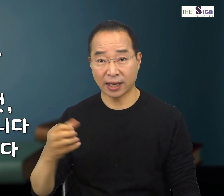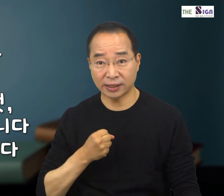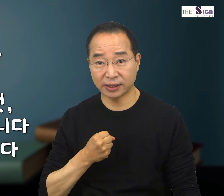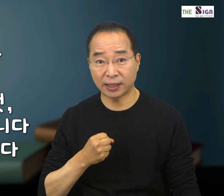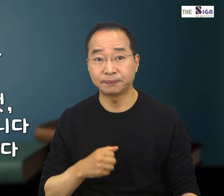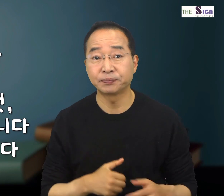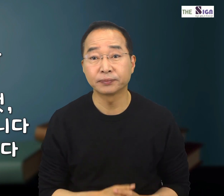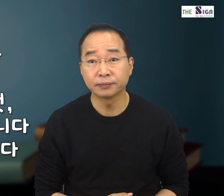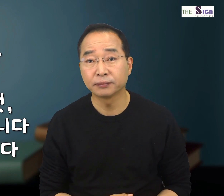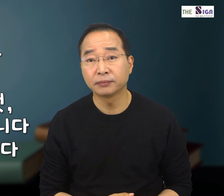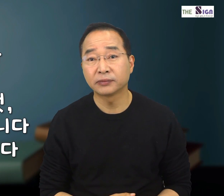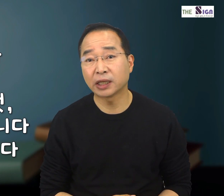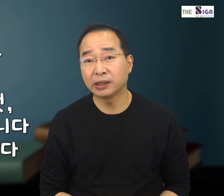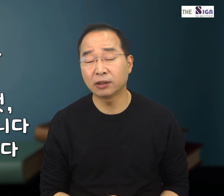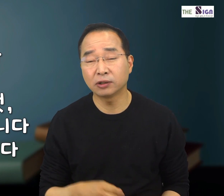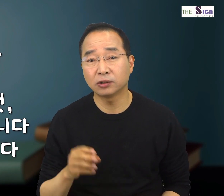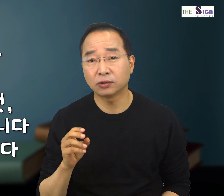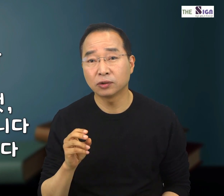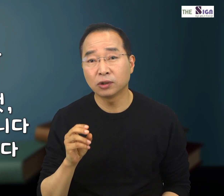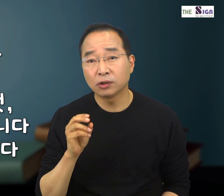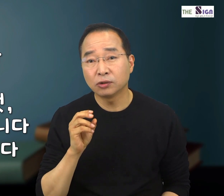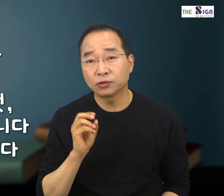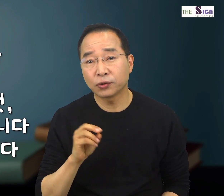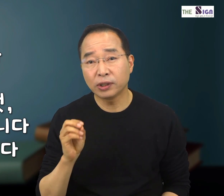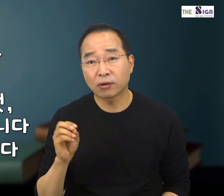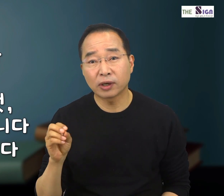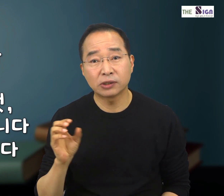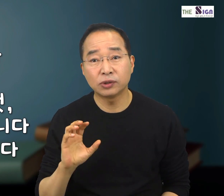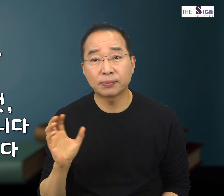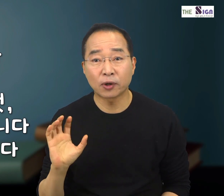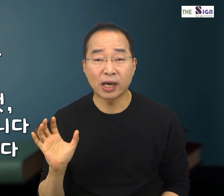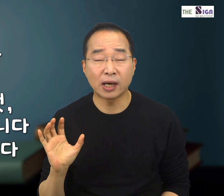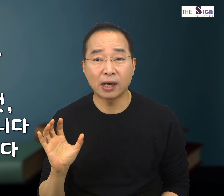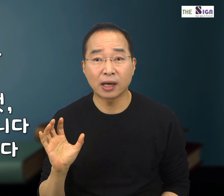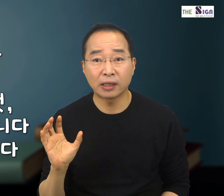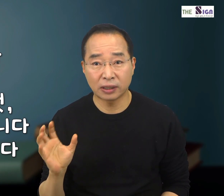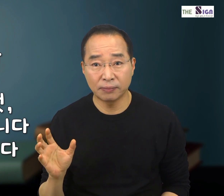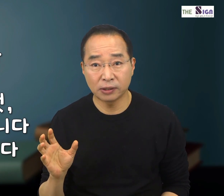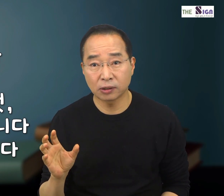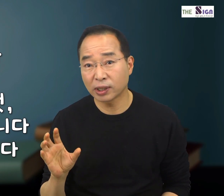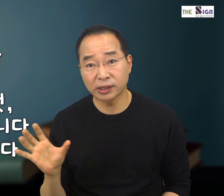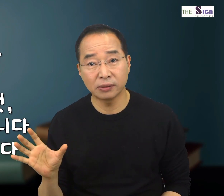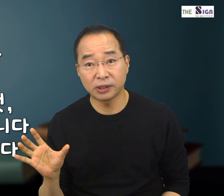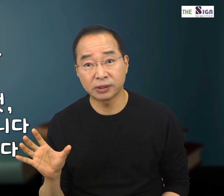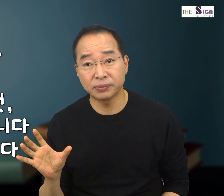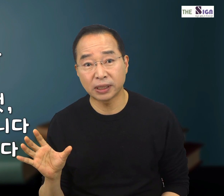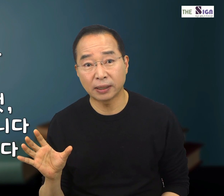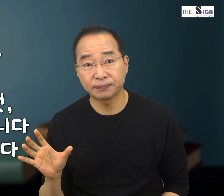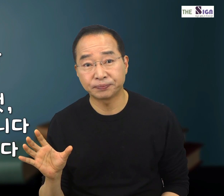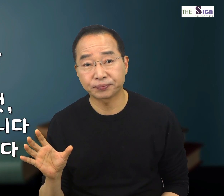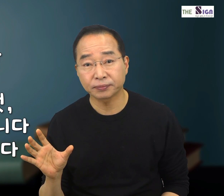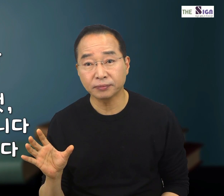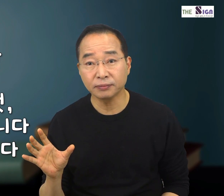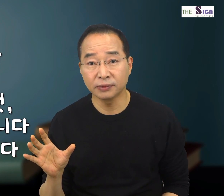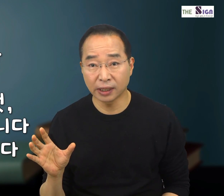가지다. 자, 이거는 수동이 여러 가지로 이제 변화가 되면서 확장 의미를 씁니다. 예를